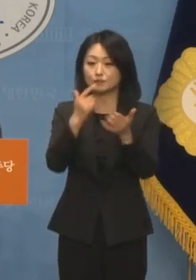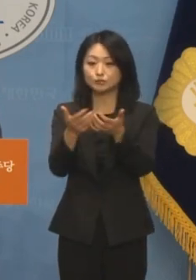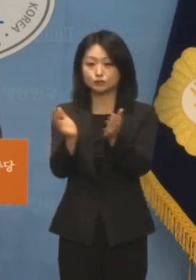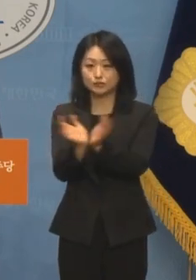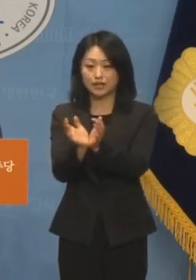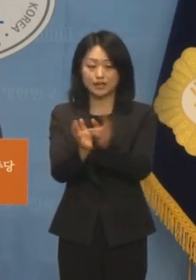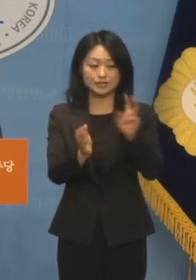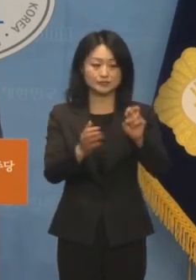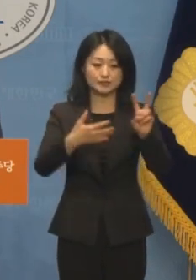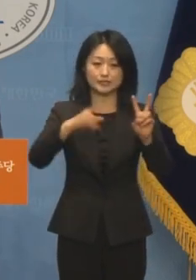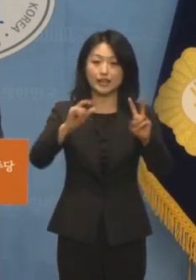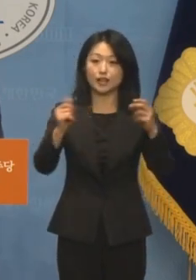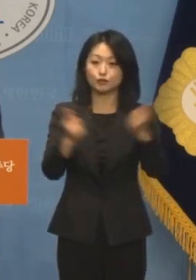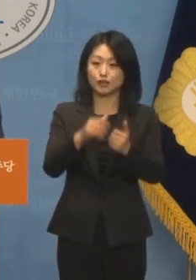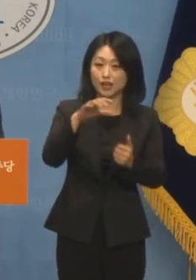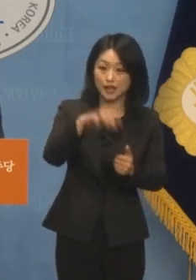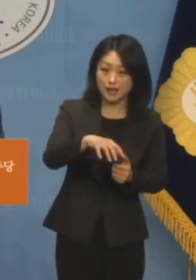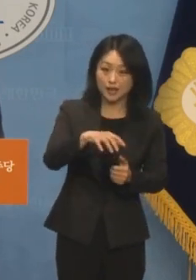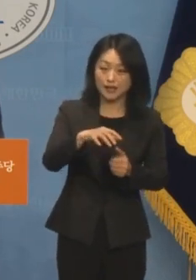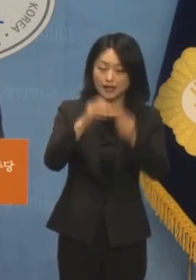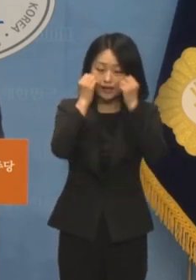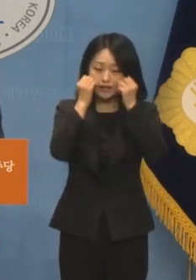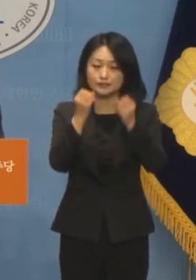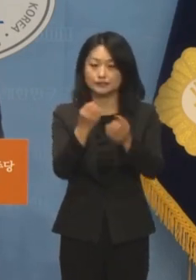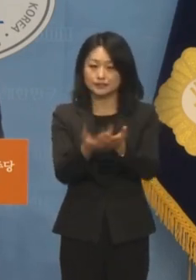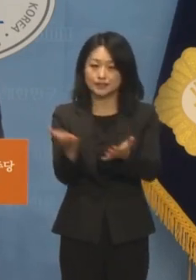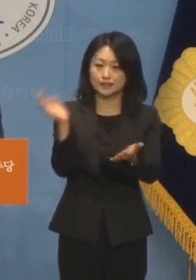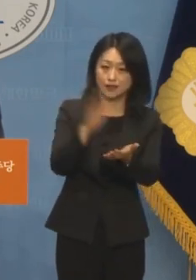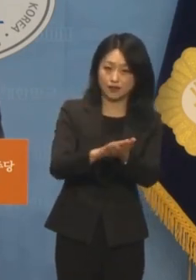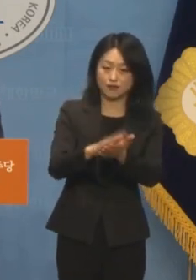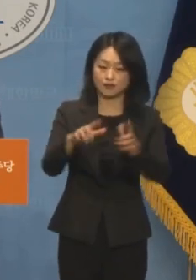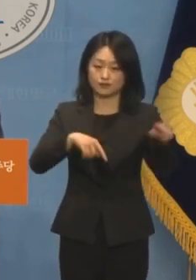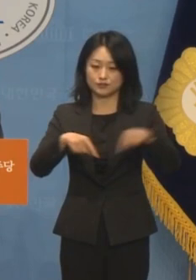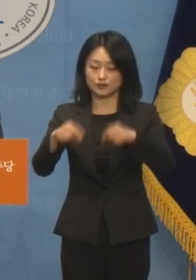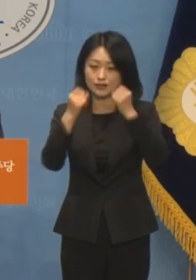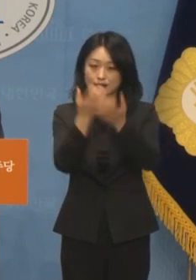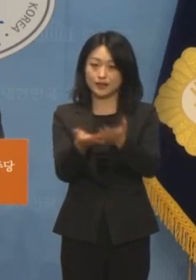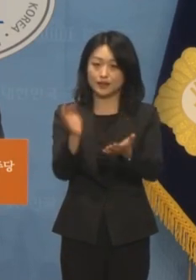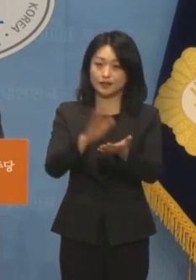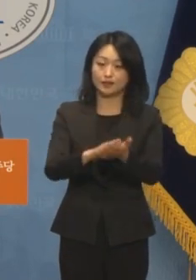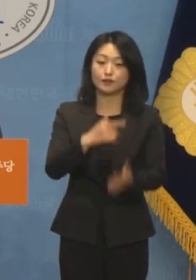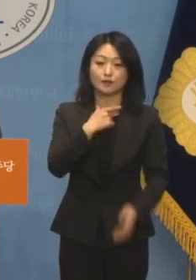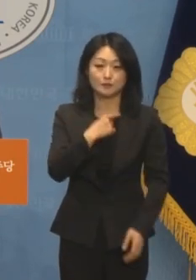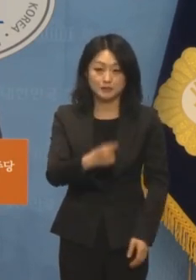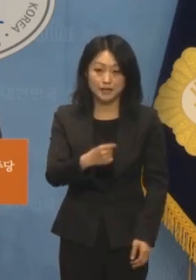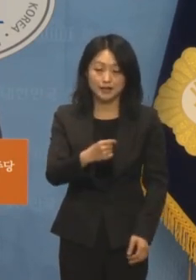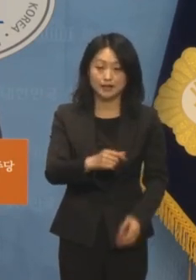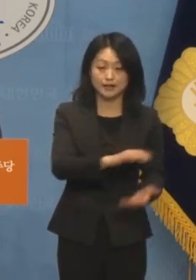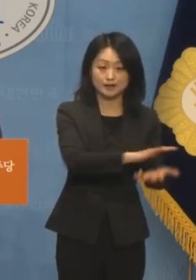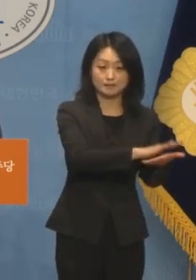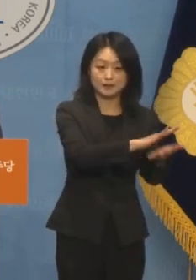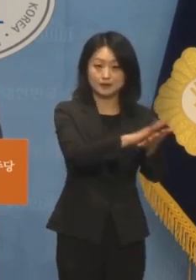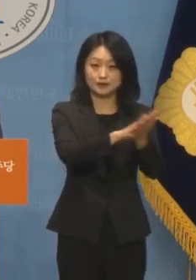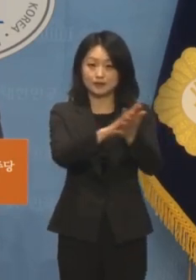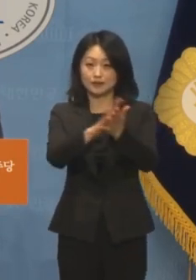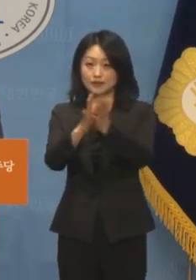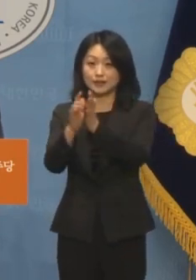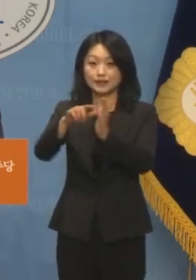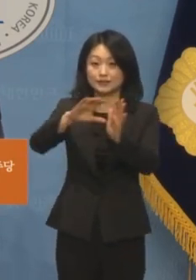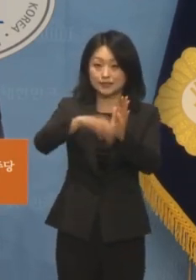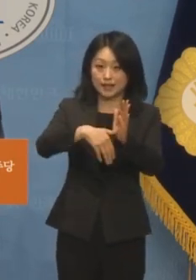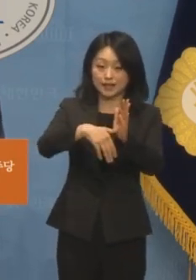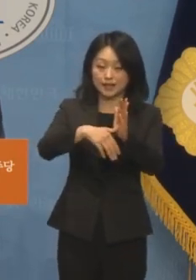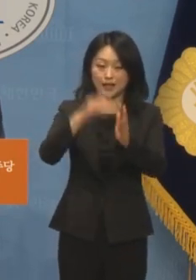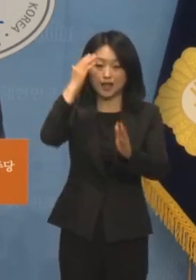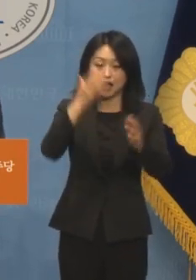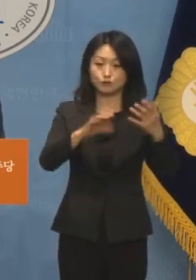정치개혁의 소임을 다할 것입니다. 대전환기의 한국 사회가